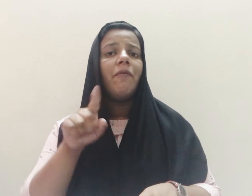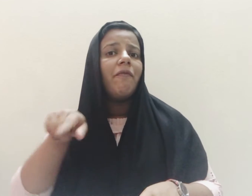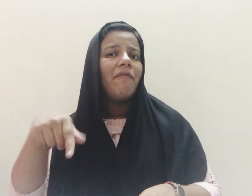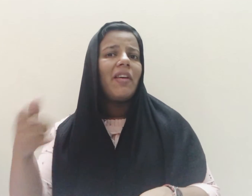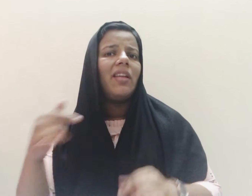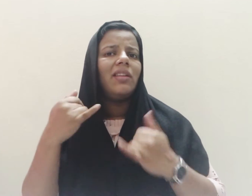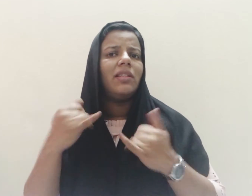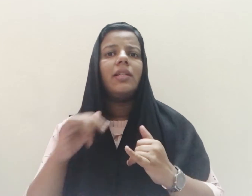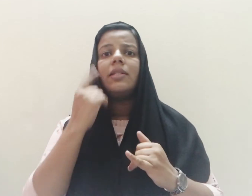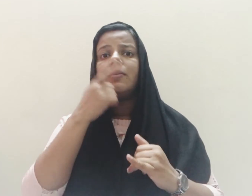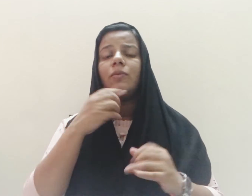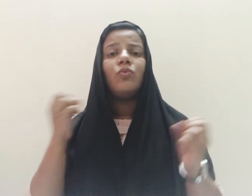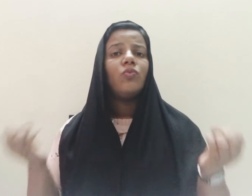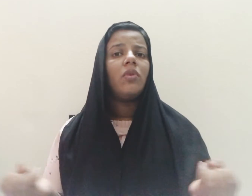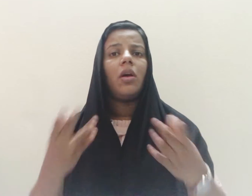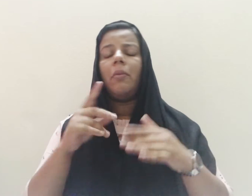നമ്മുടെ നാവിൽ നിന്ന് വാക്കുകൾ വരാൻ പാടില്ല.